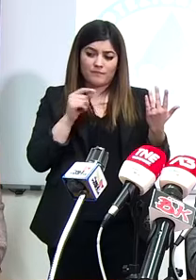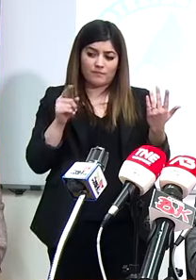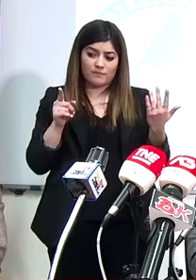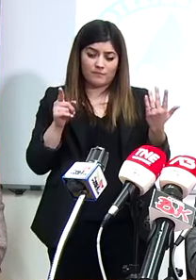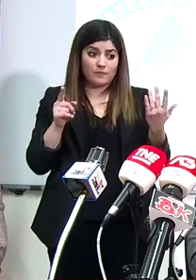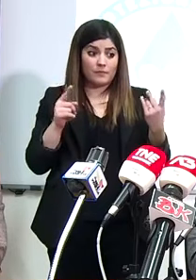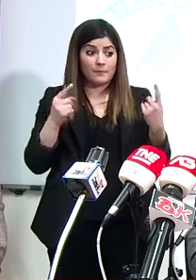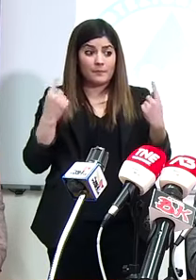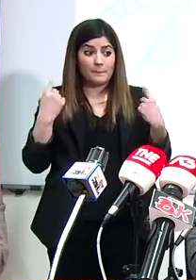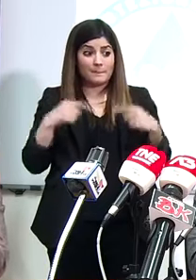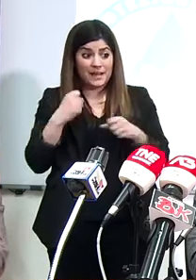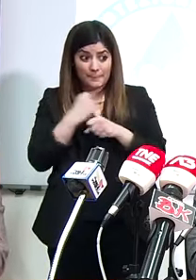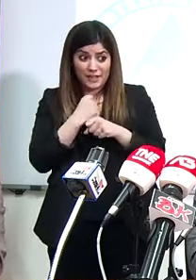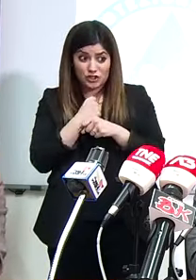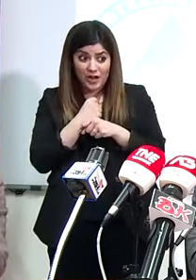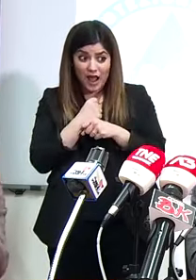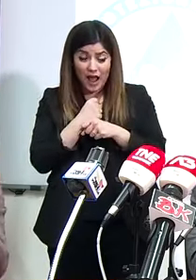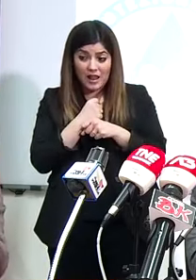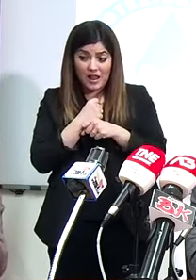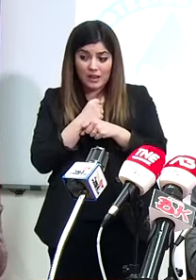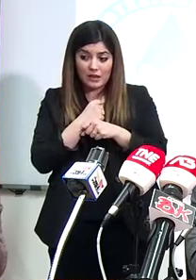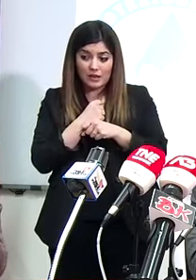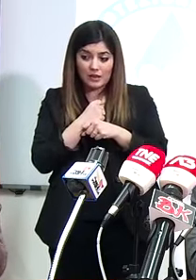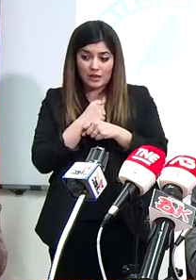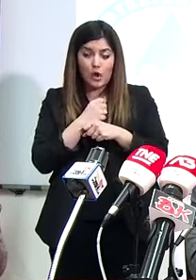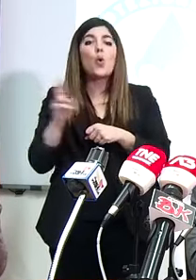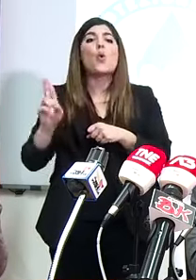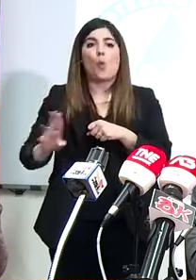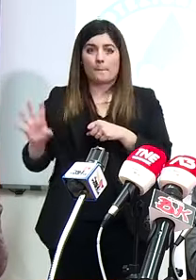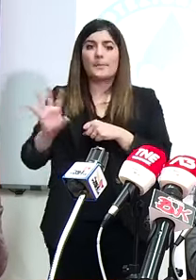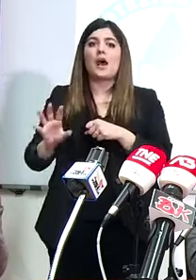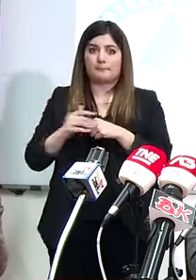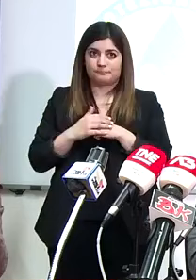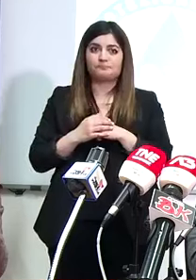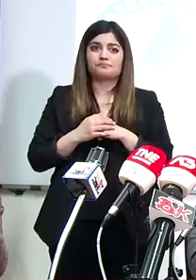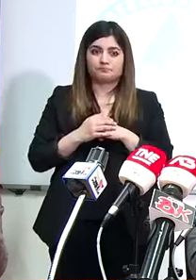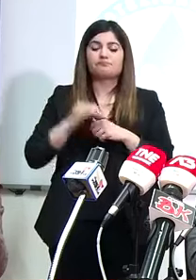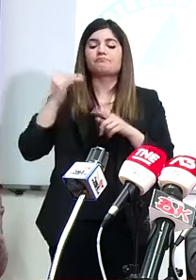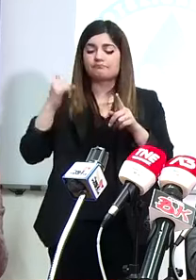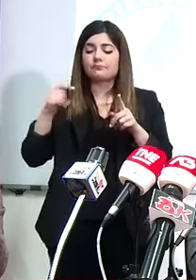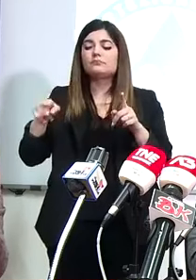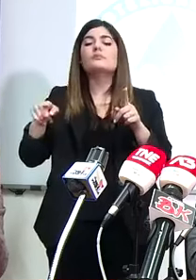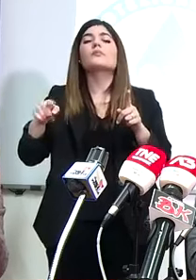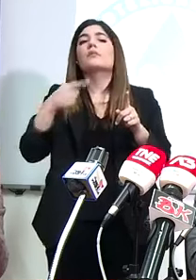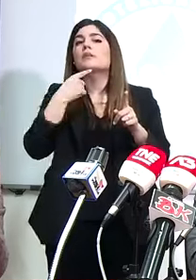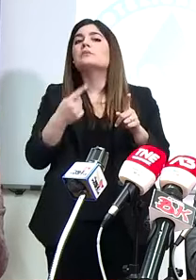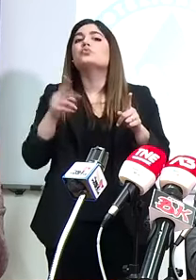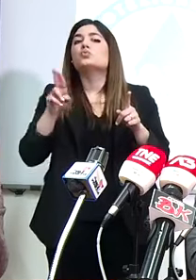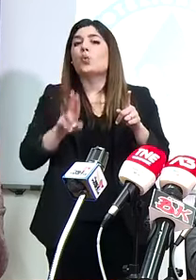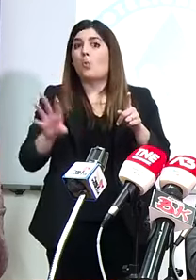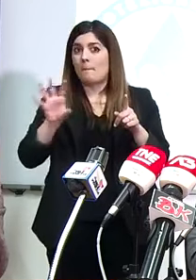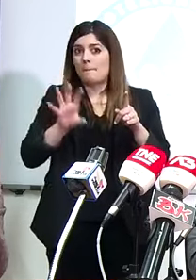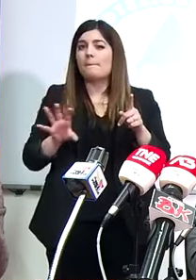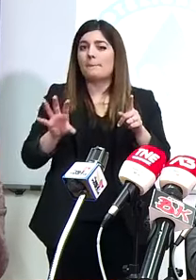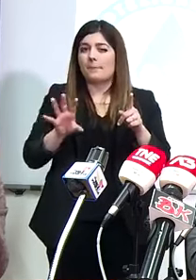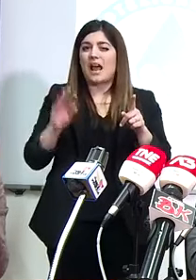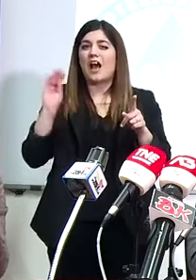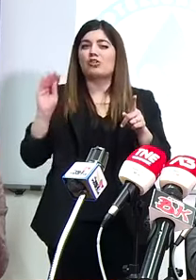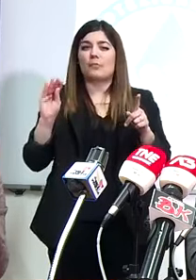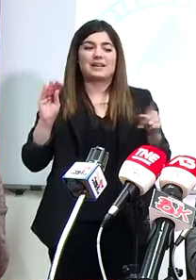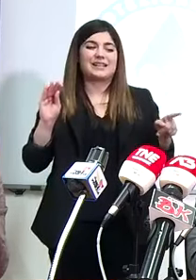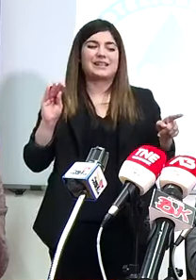per il personale che ha sempre l'umbria l'umbria aveva chiesto se dunque personale se aveva fatto richiesta